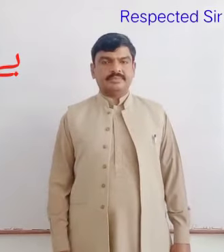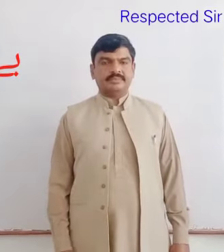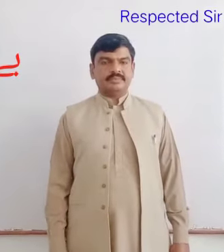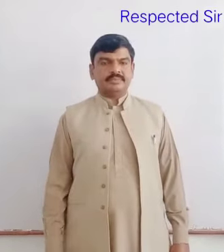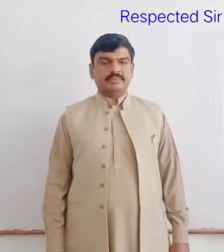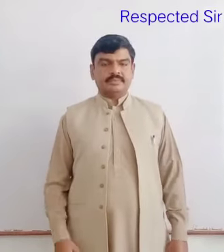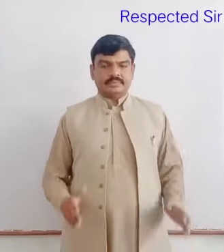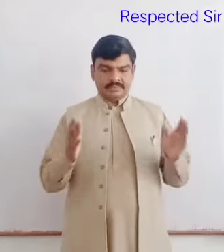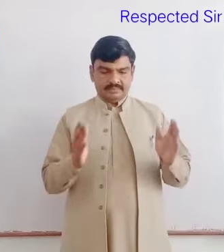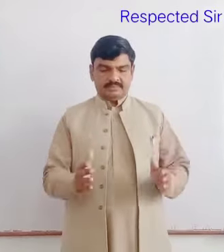अशिया,